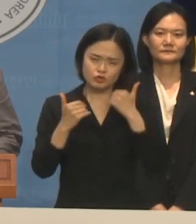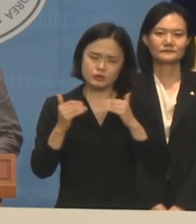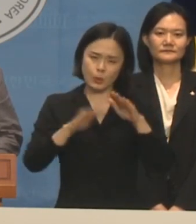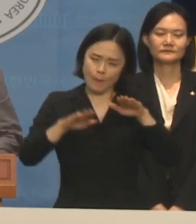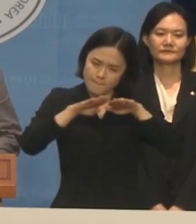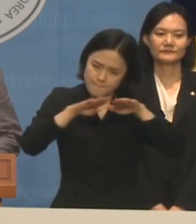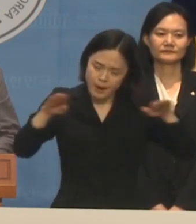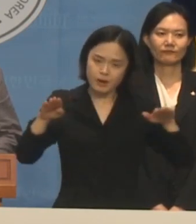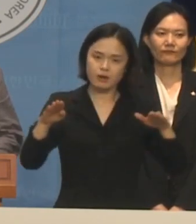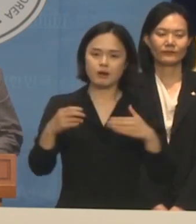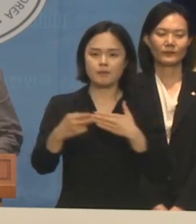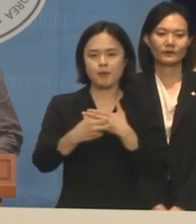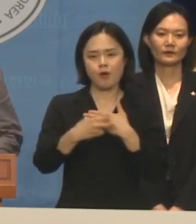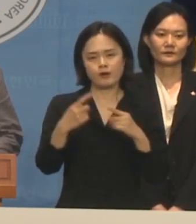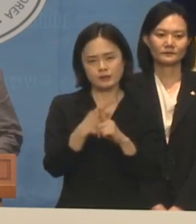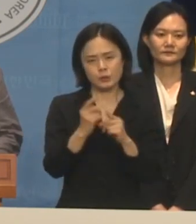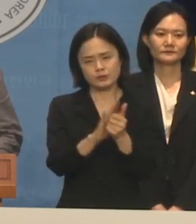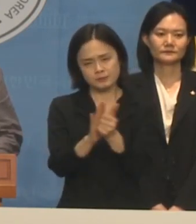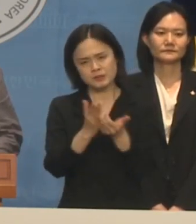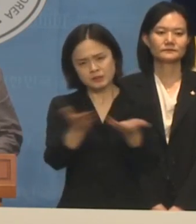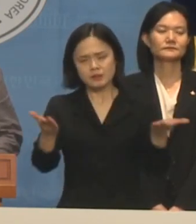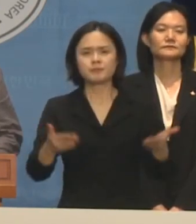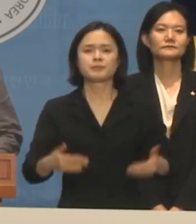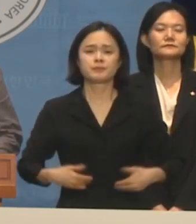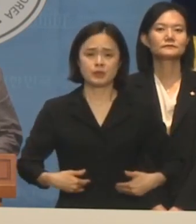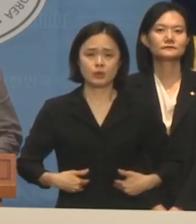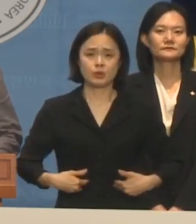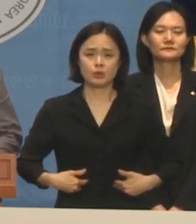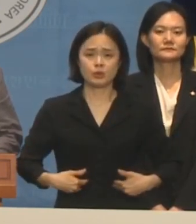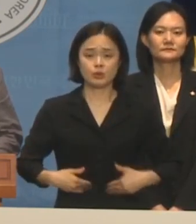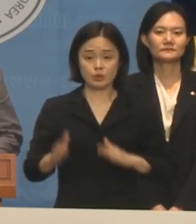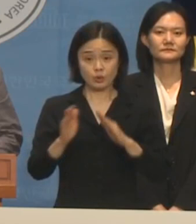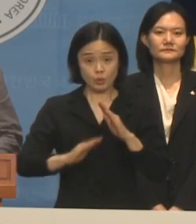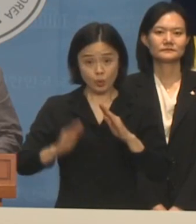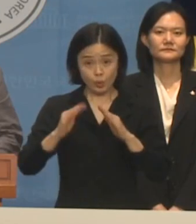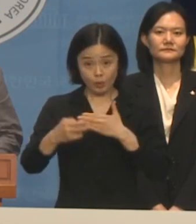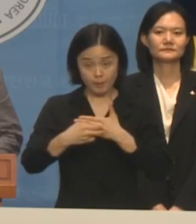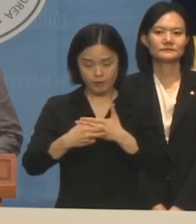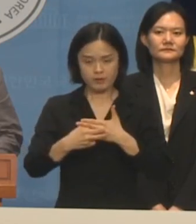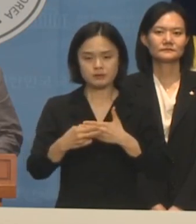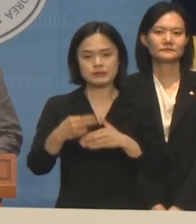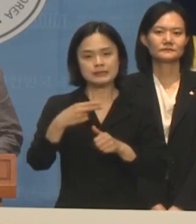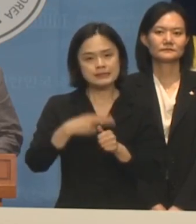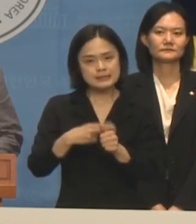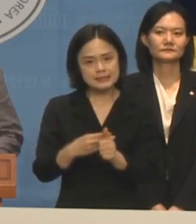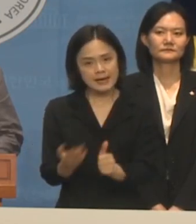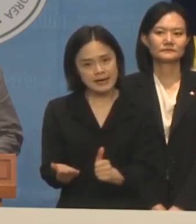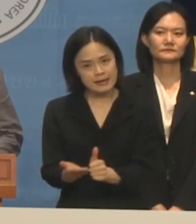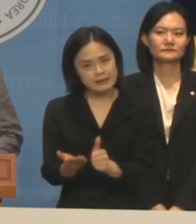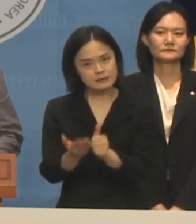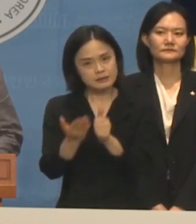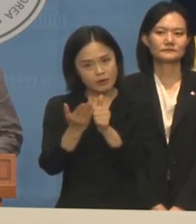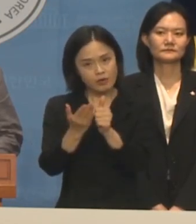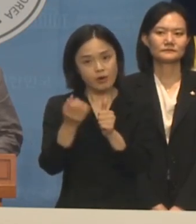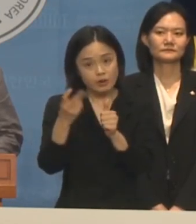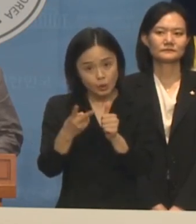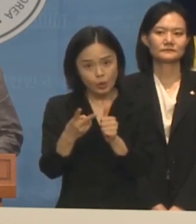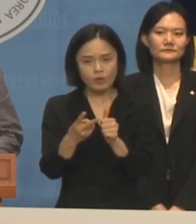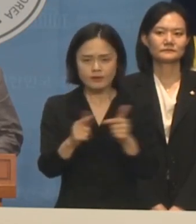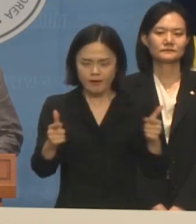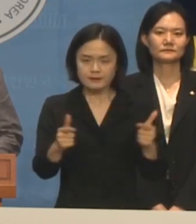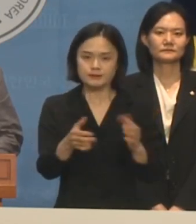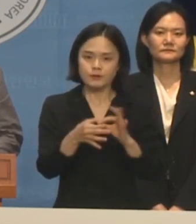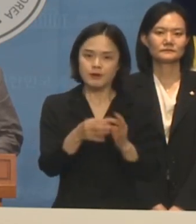공공의대를 설치하고 공공의사를 양성하고 지역의 필수 의료를 강화하기 위한 제도적 근거를